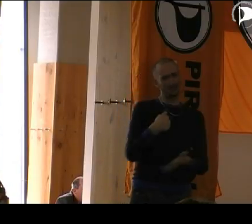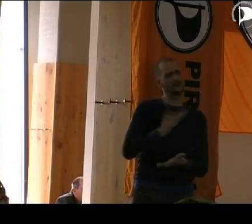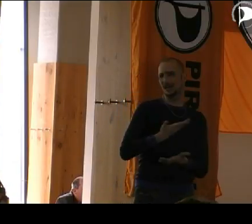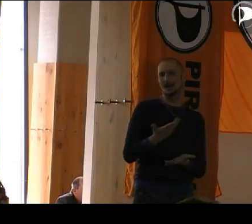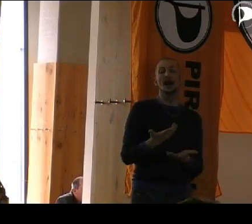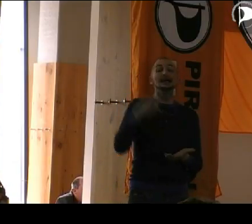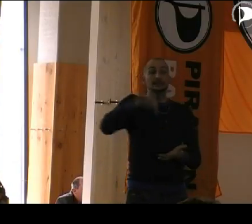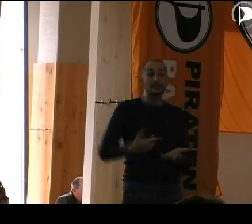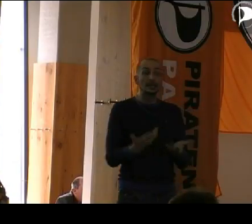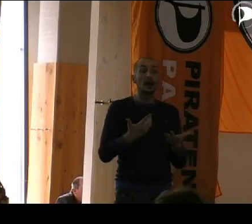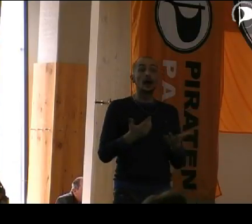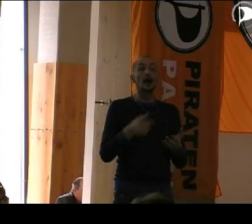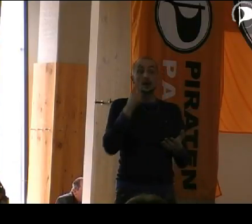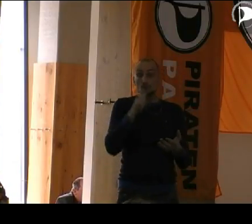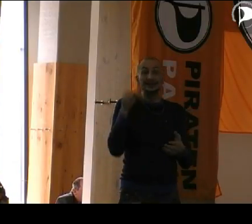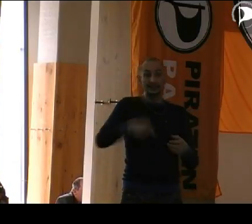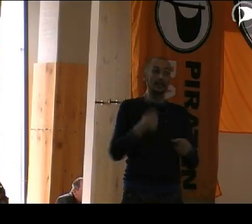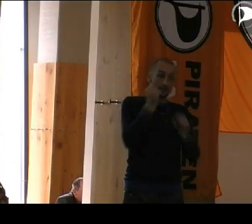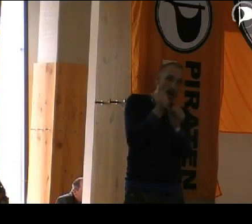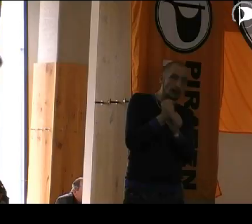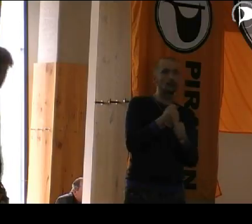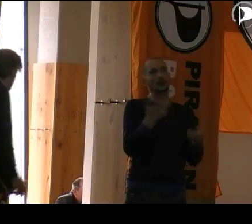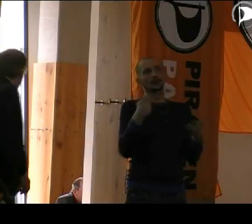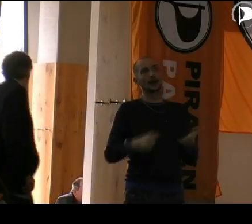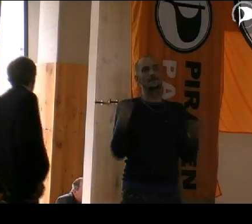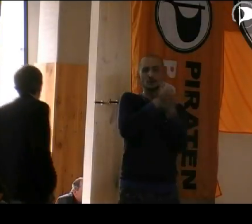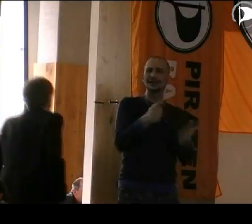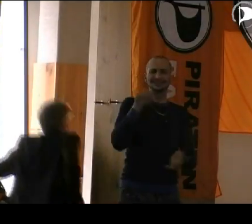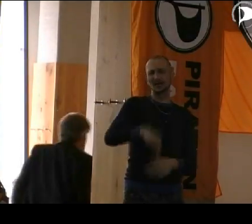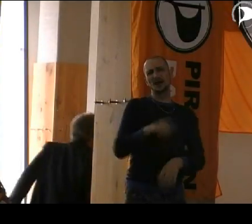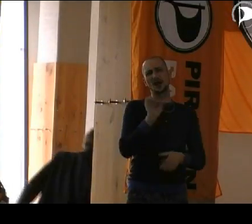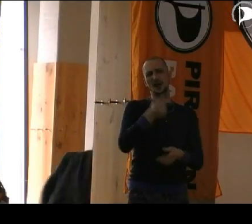und nur noch ausführen was auf verluste da kann man angestellten